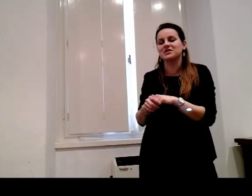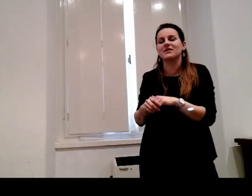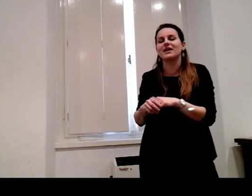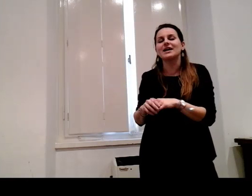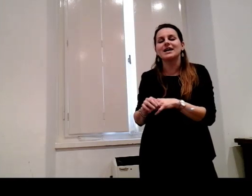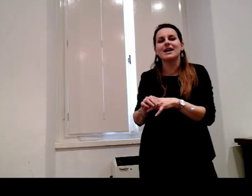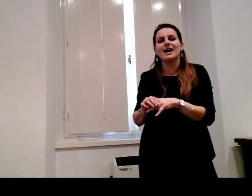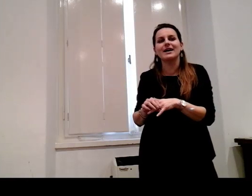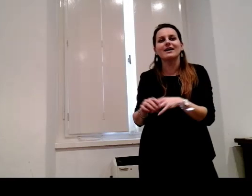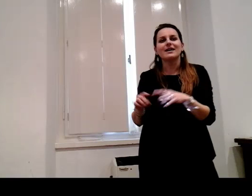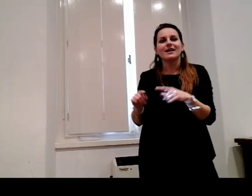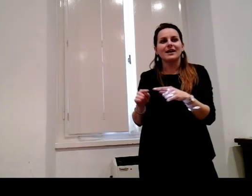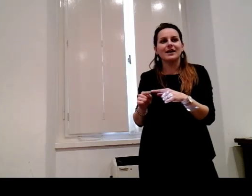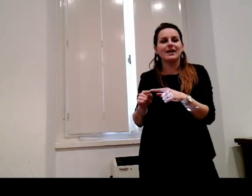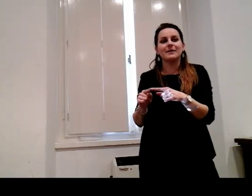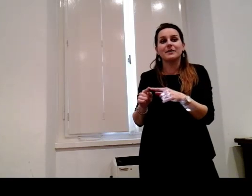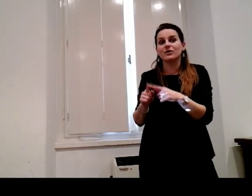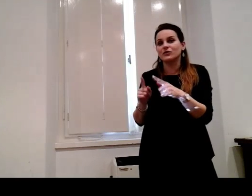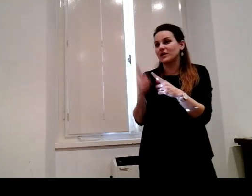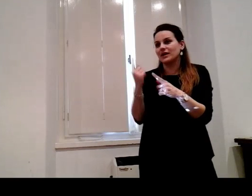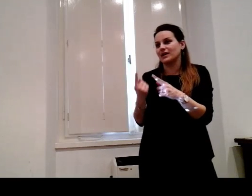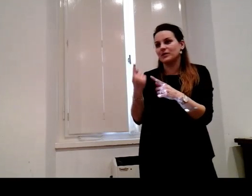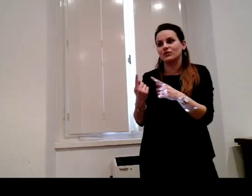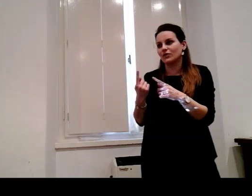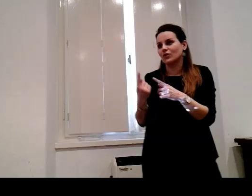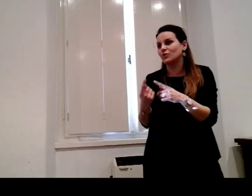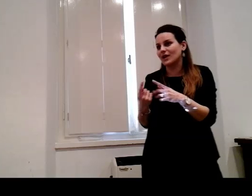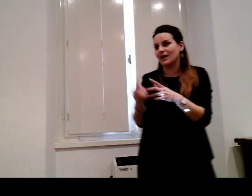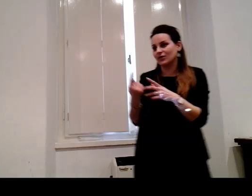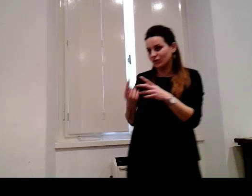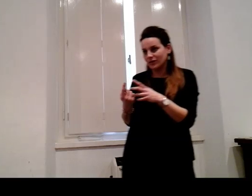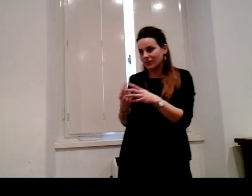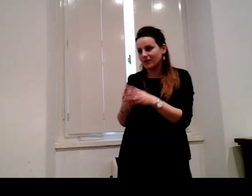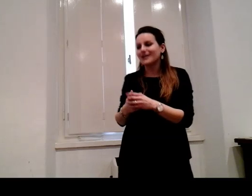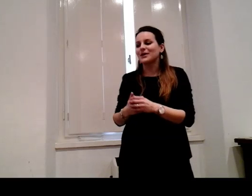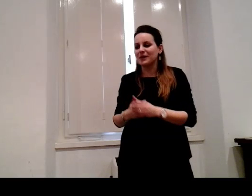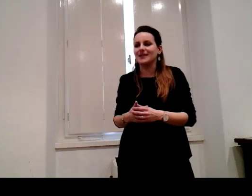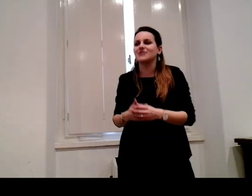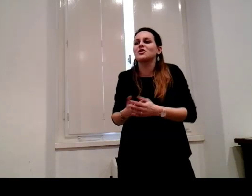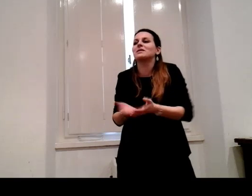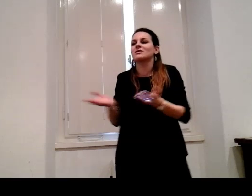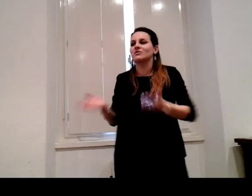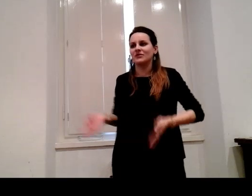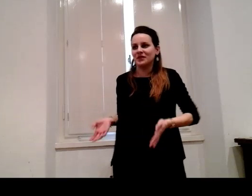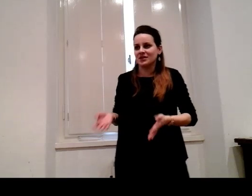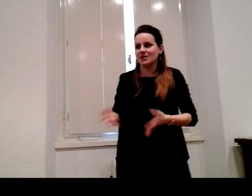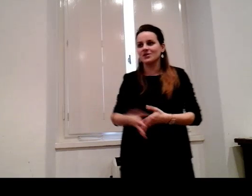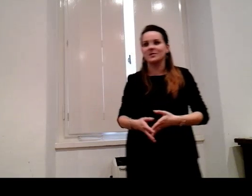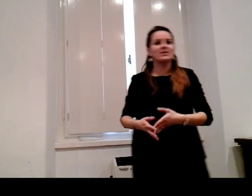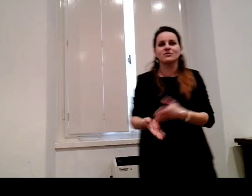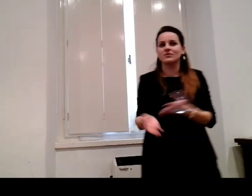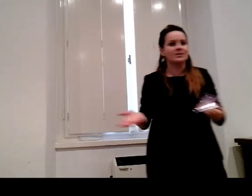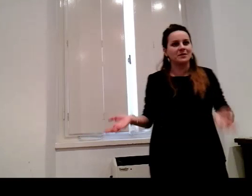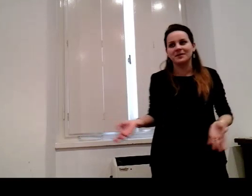diceva Lara, e però dove l'elemento comune è l'ascolto. Quindi, siccome è tanto difficile, siccome non tutti siamo